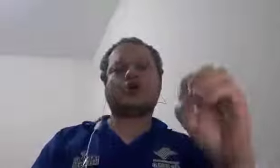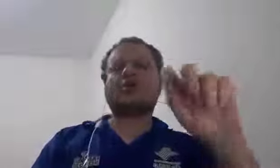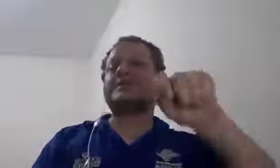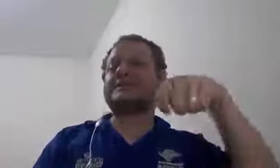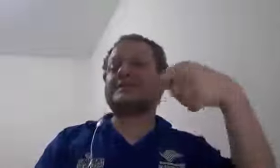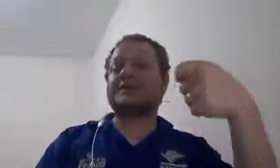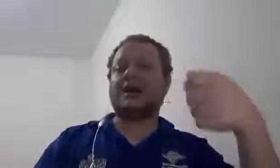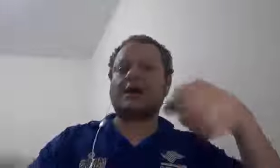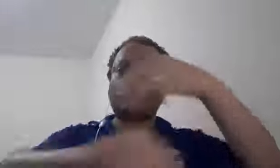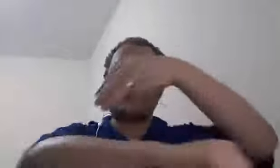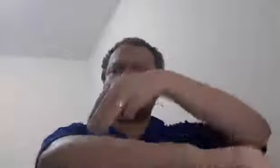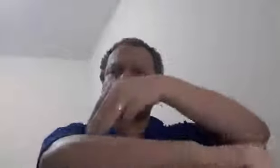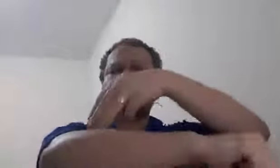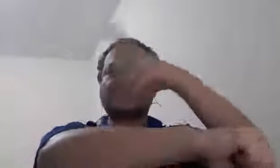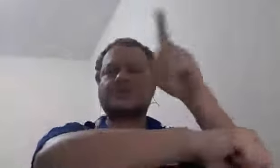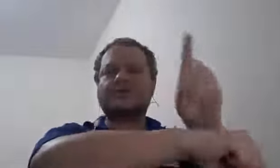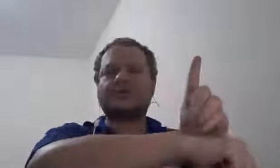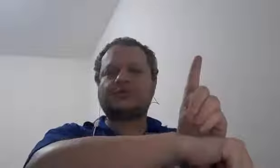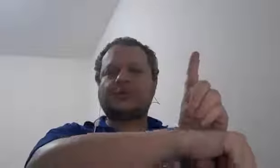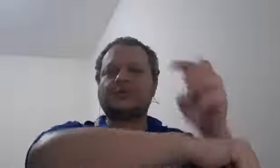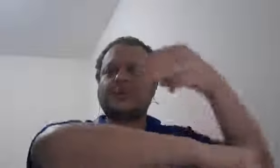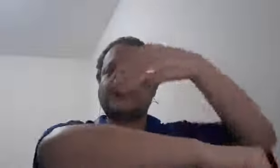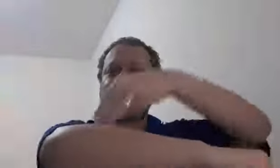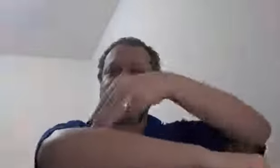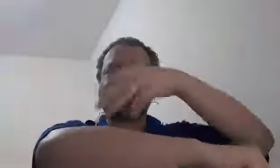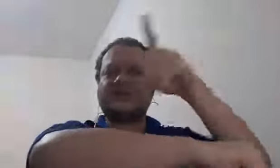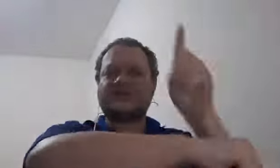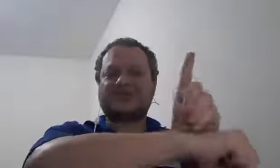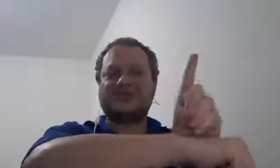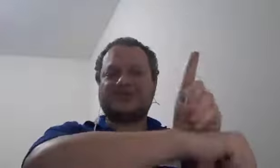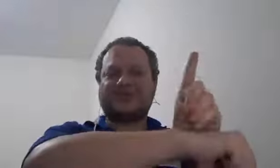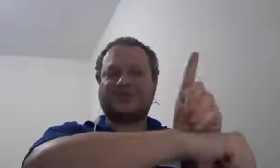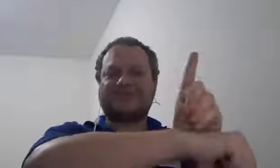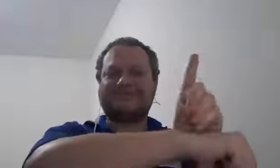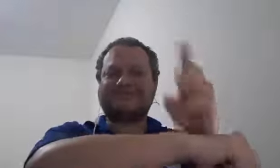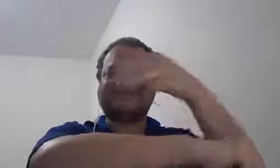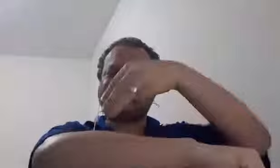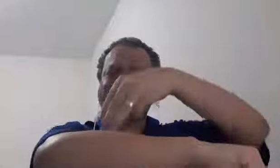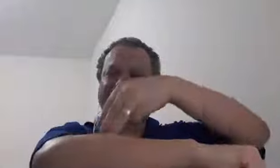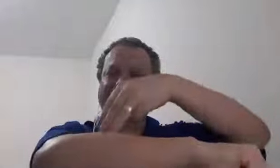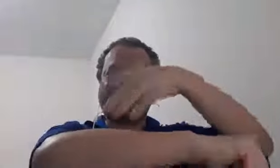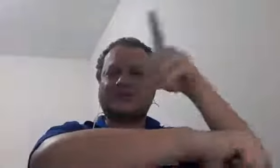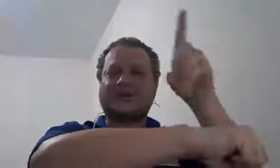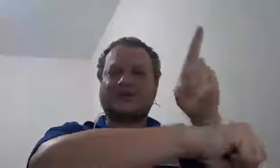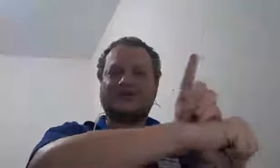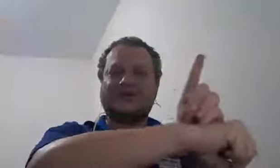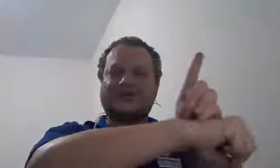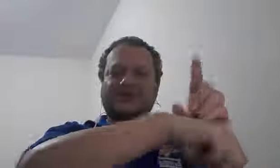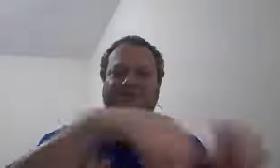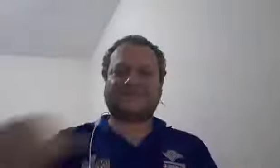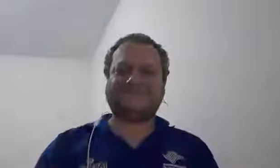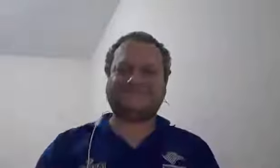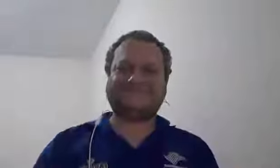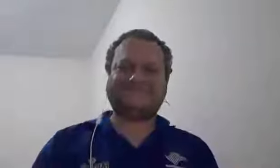Deodoro, sinal Marechal Deodoro, Marechal Deodoro, Marechal Deodoro.